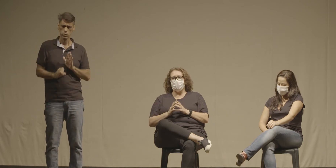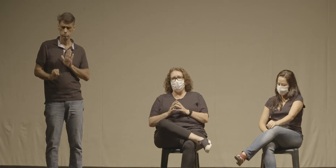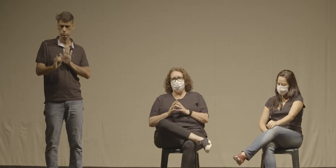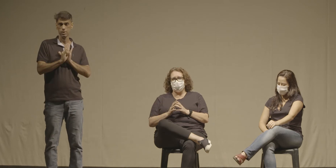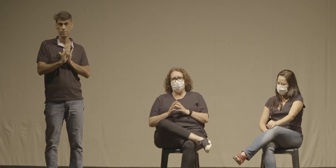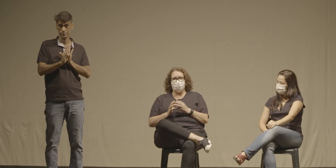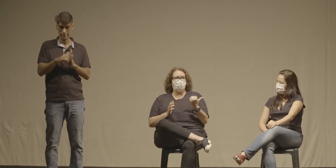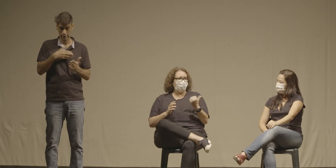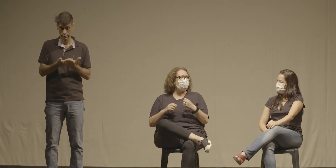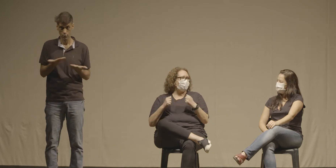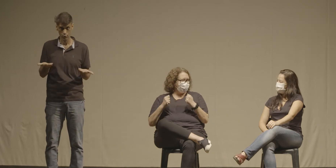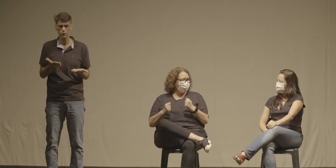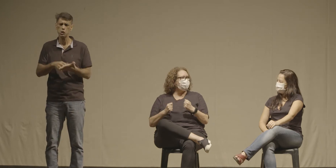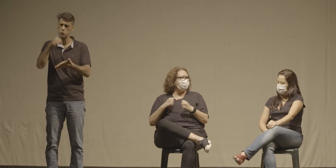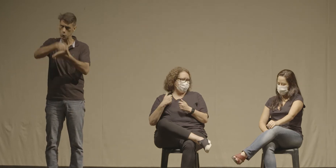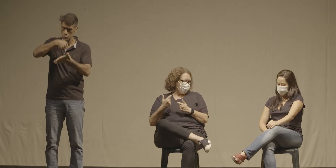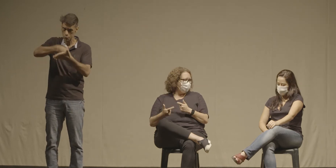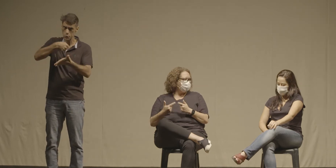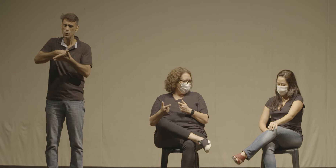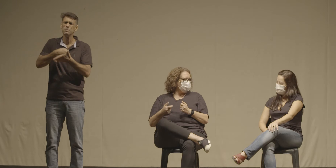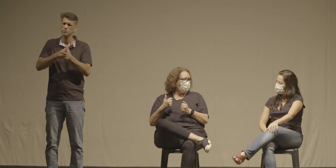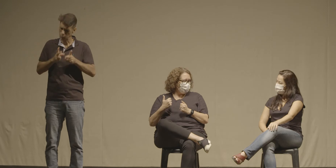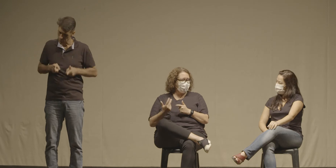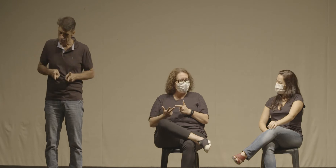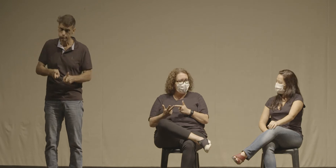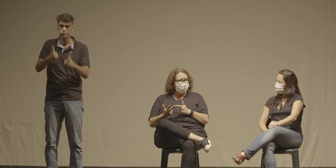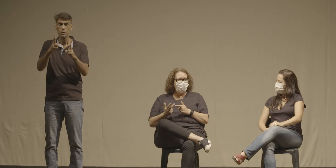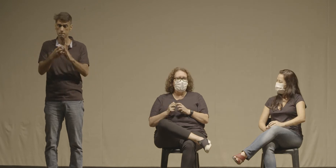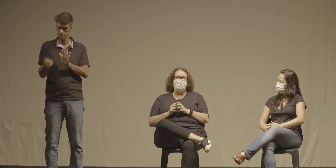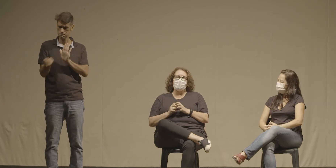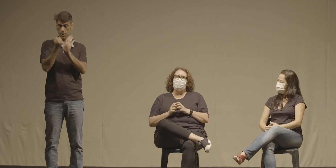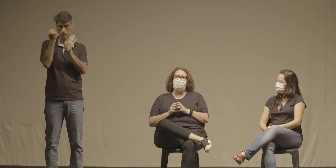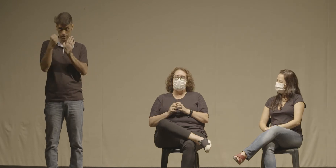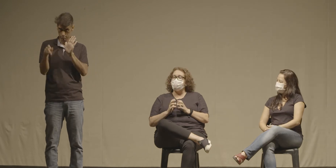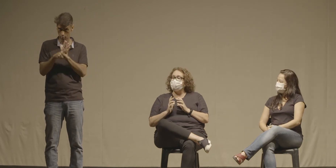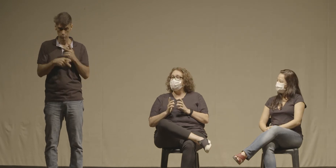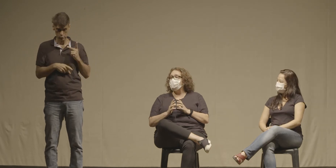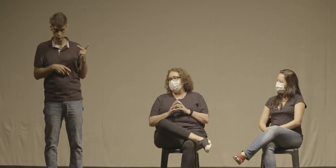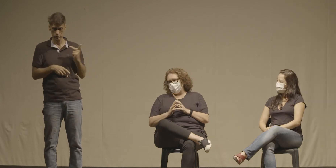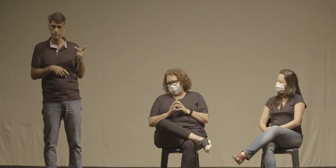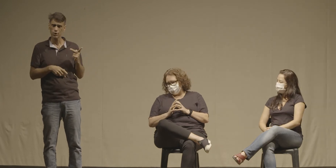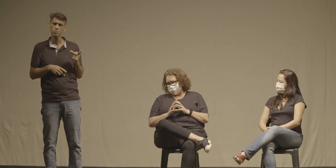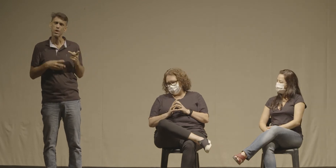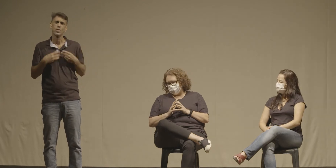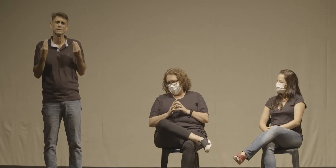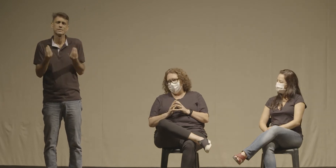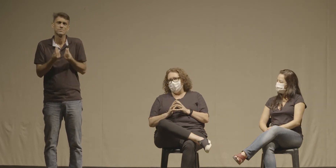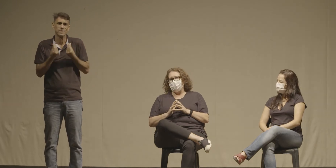e talvez a gente lute para que isso se estabeleça mesmo como marca, é a